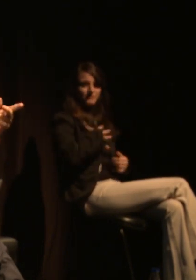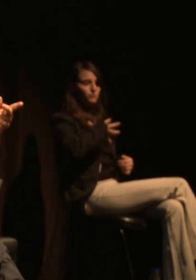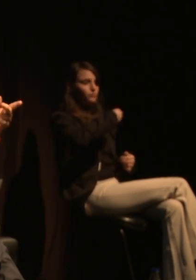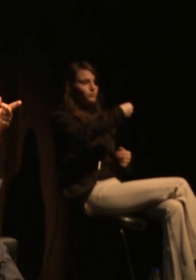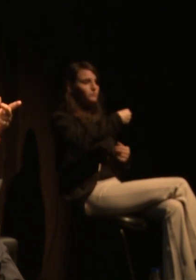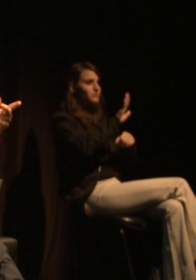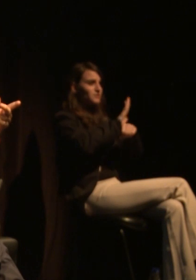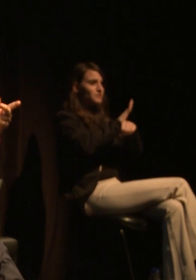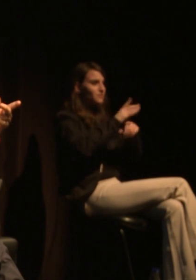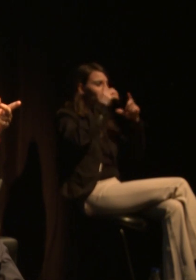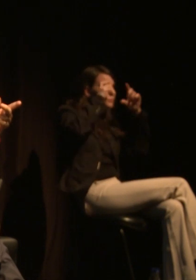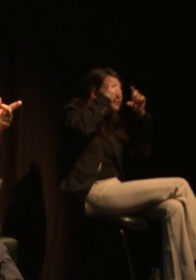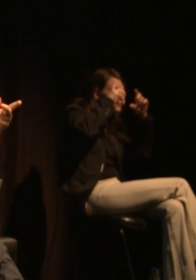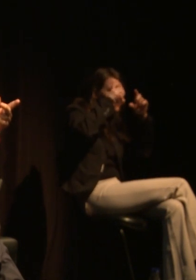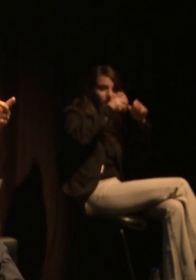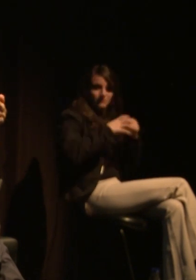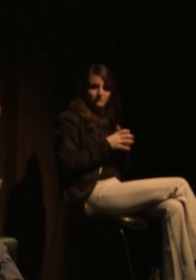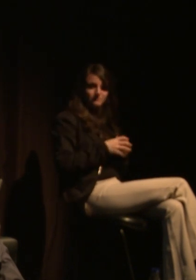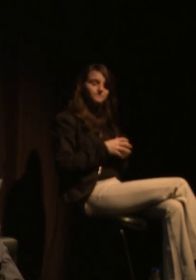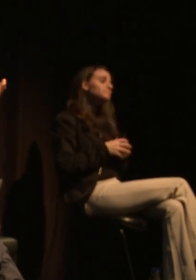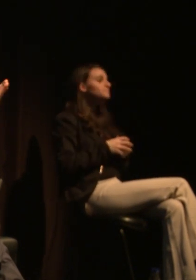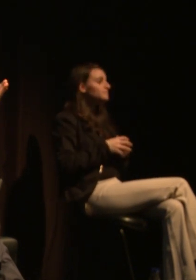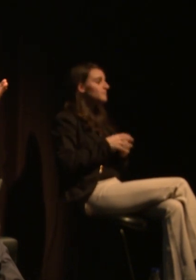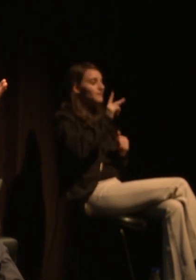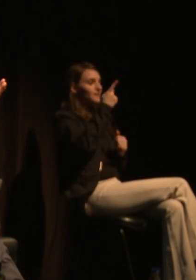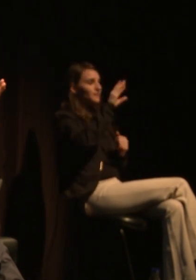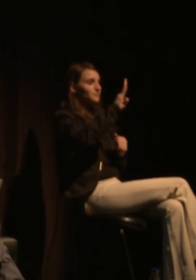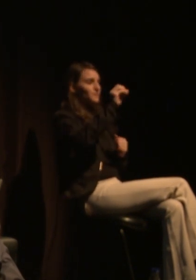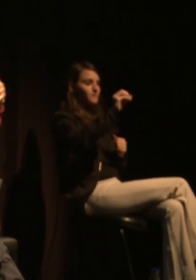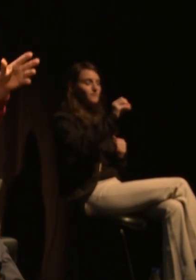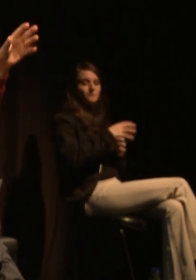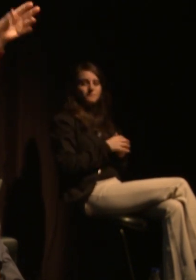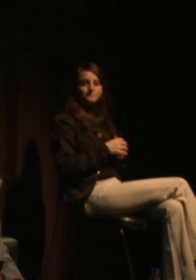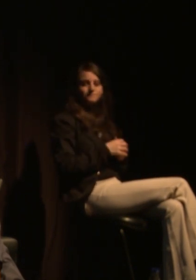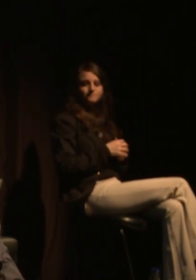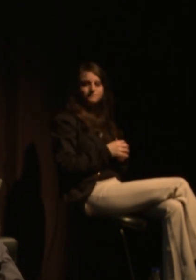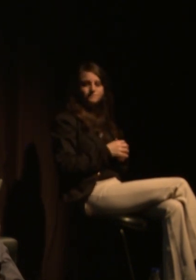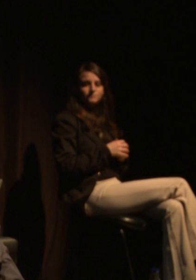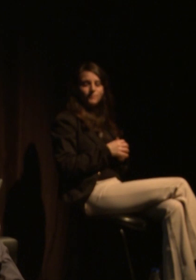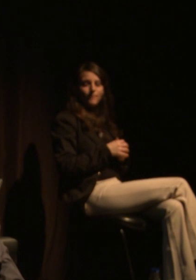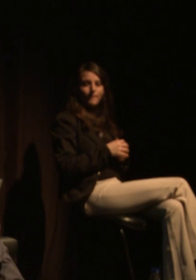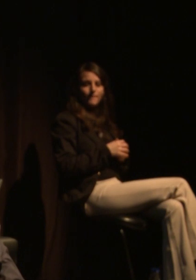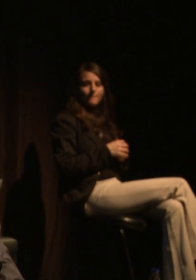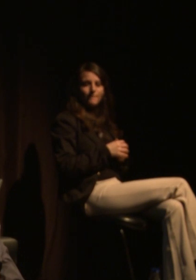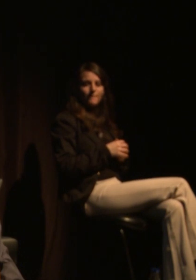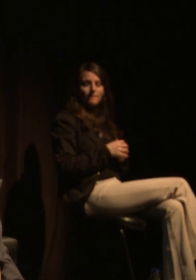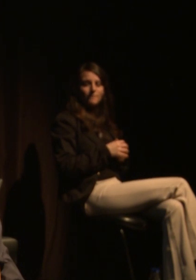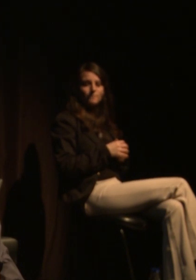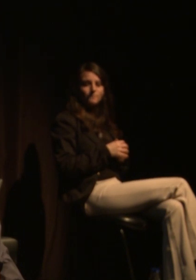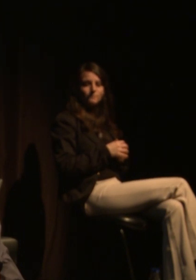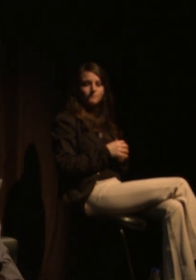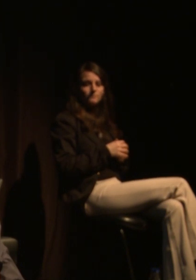faz cinema, é fotógrafo. Está na HBO fazendo coisas. Então, meu filho continue para mim. Mas